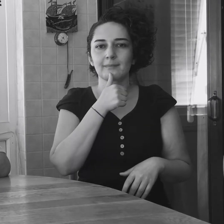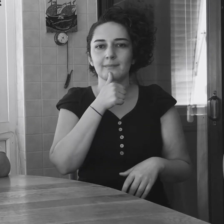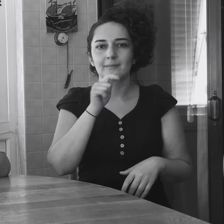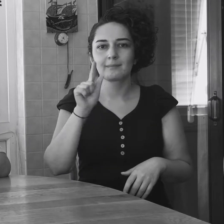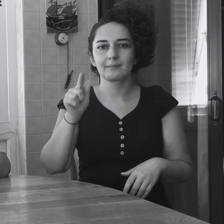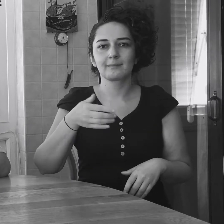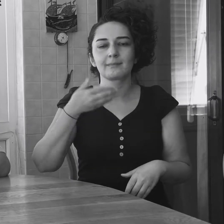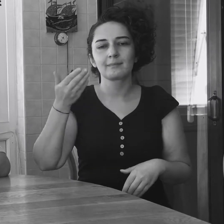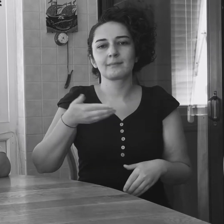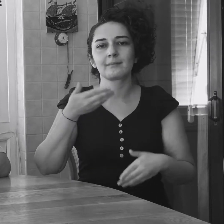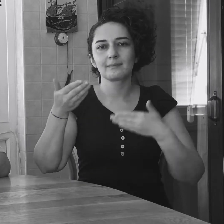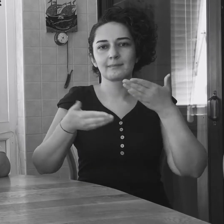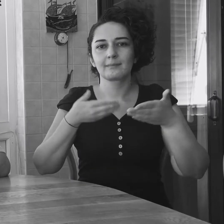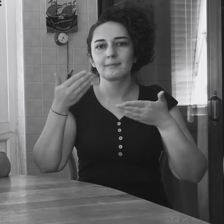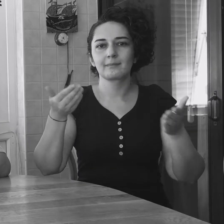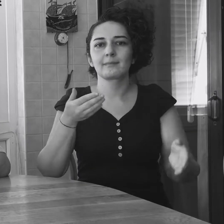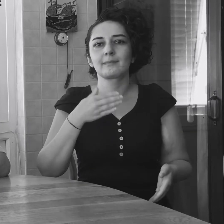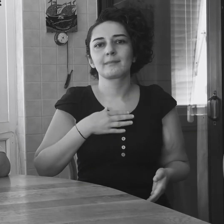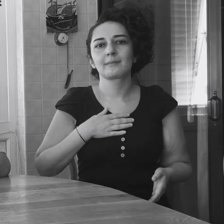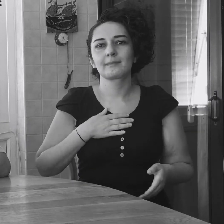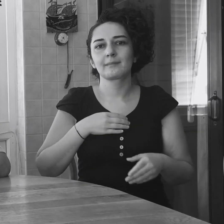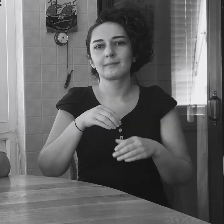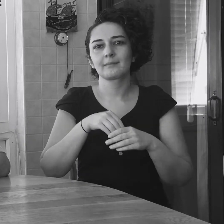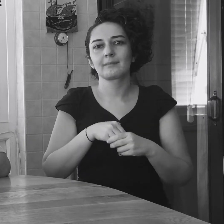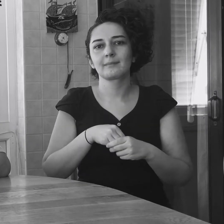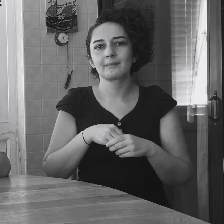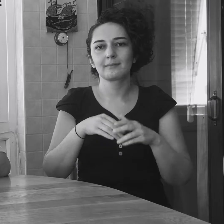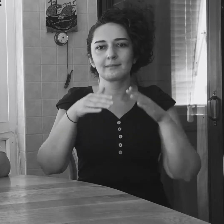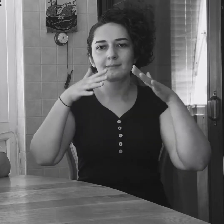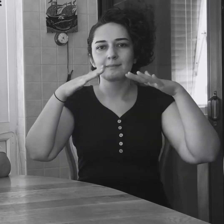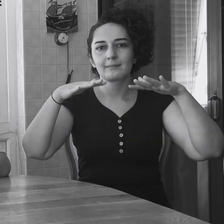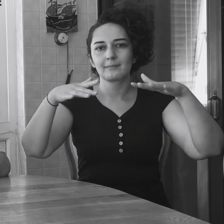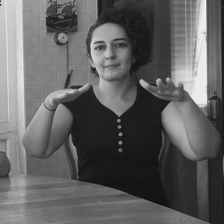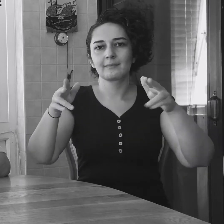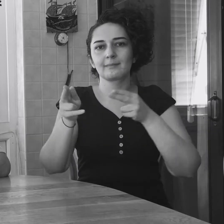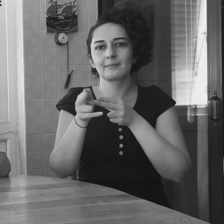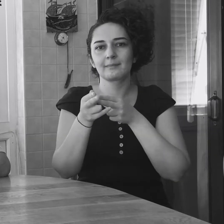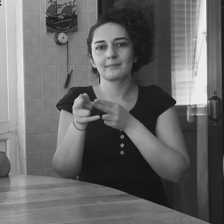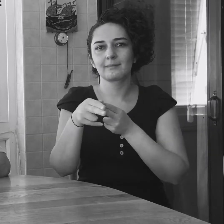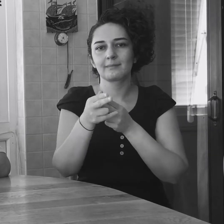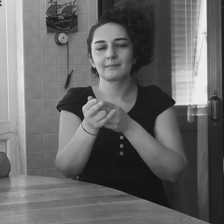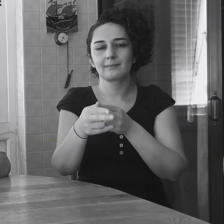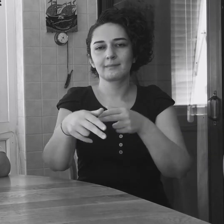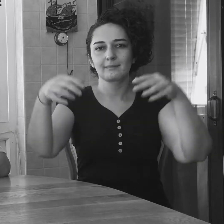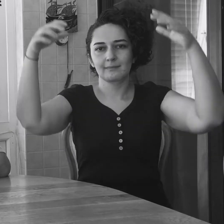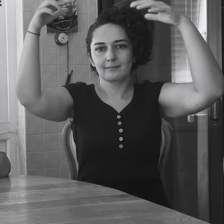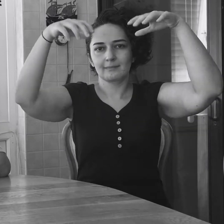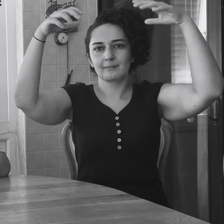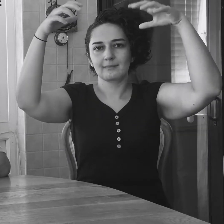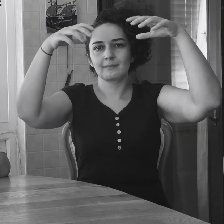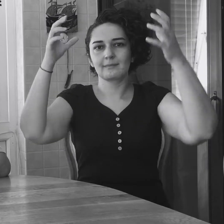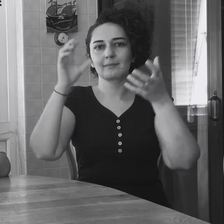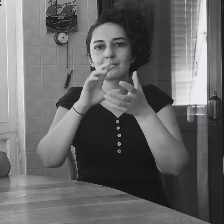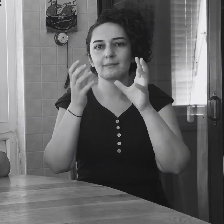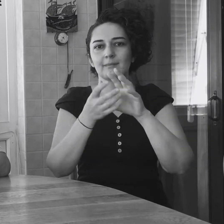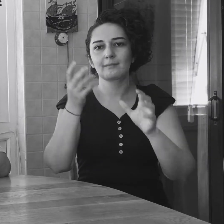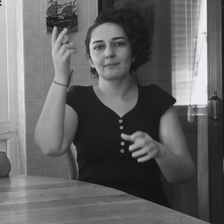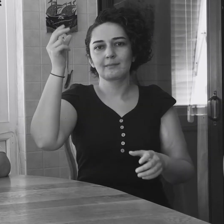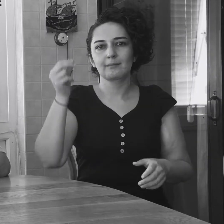Baba bir masal anlat bana, içinde denizle balıklar, yağmurla kar